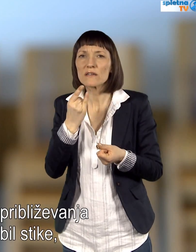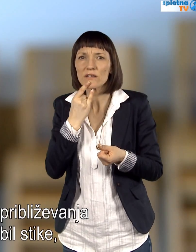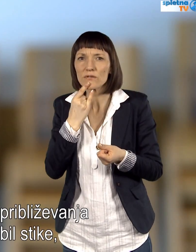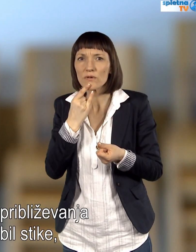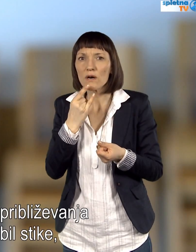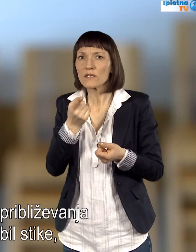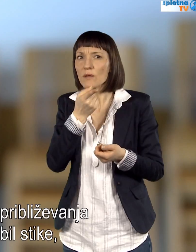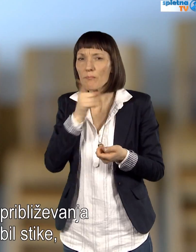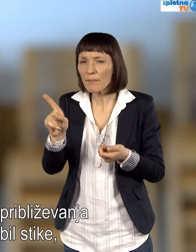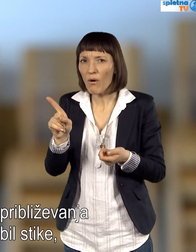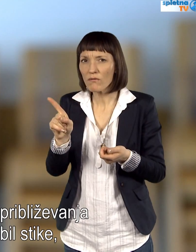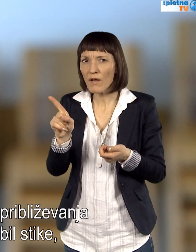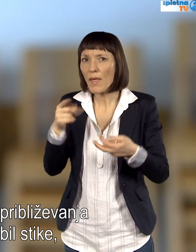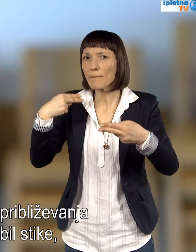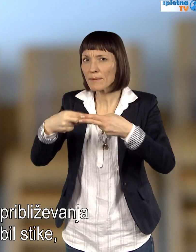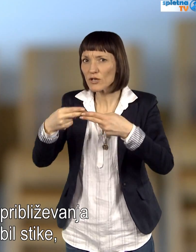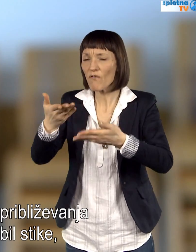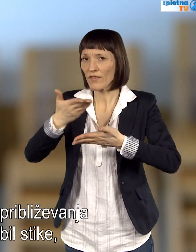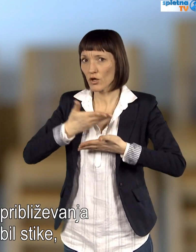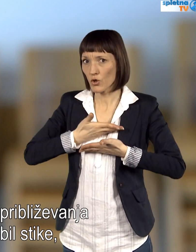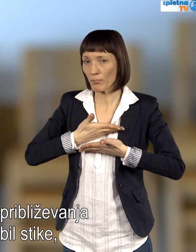dobila prepoved približevanja.